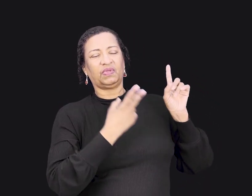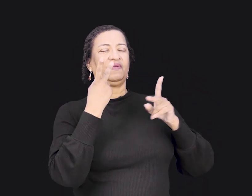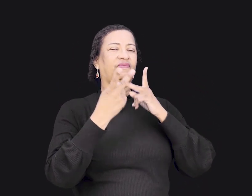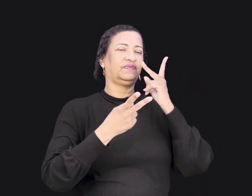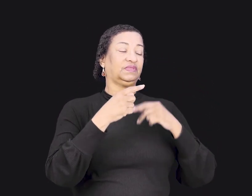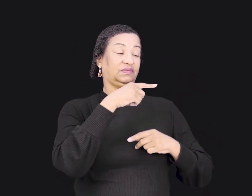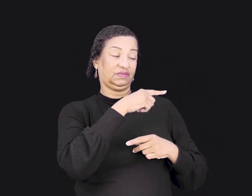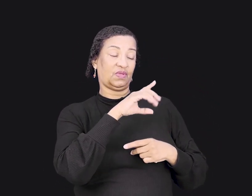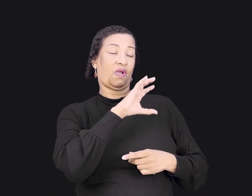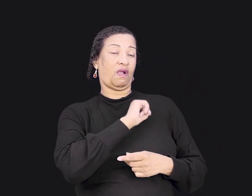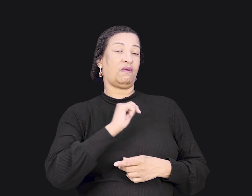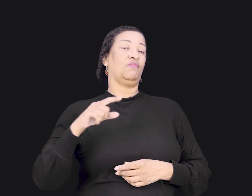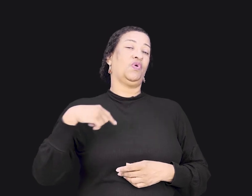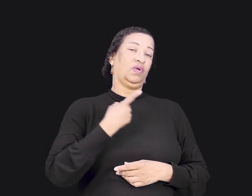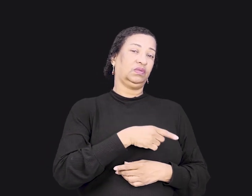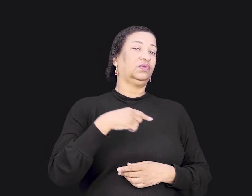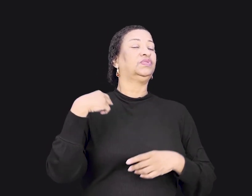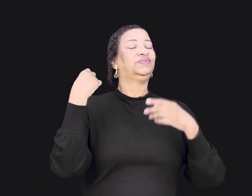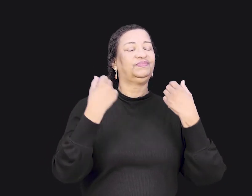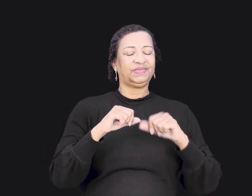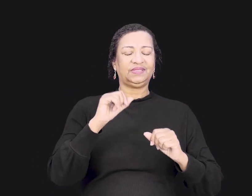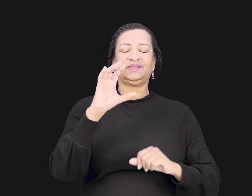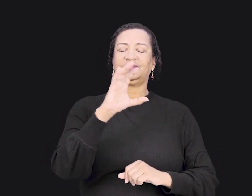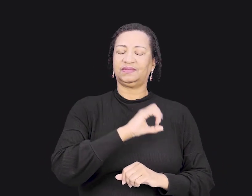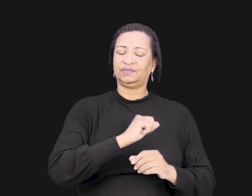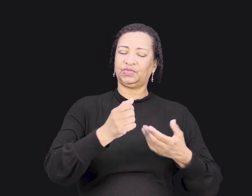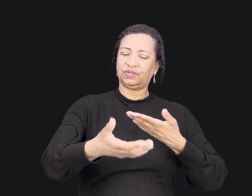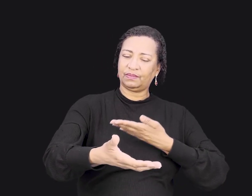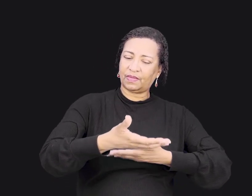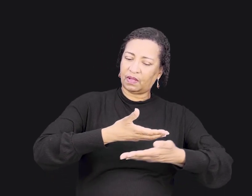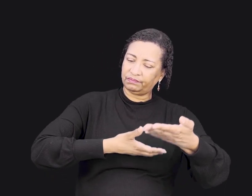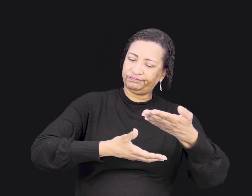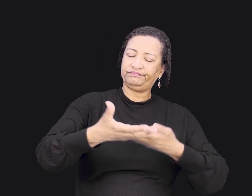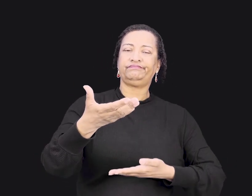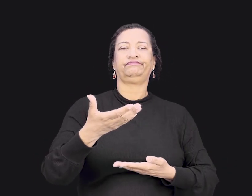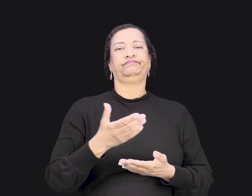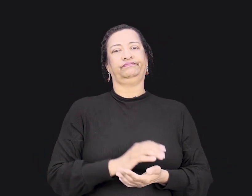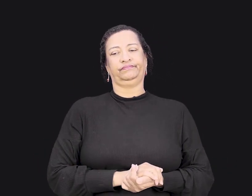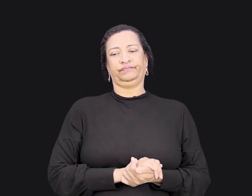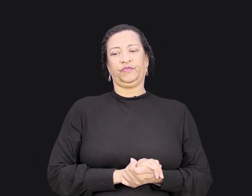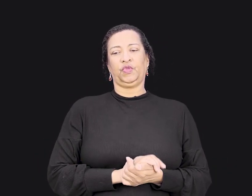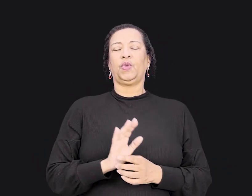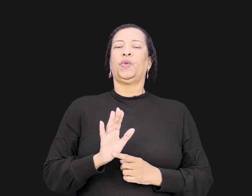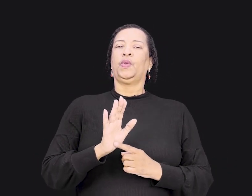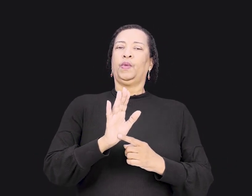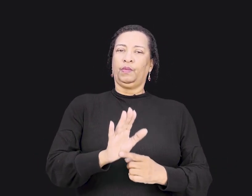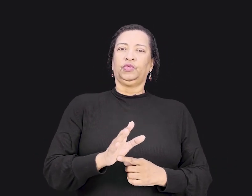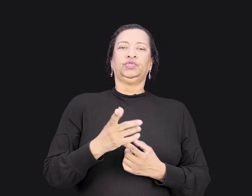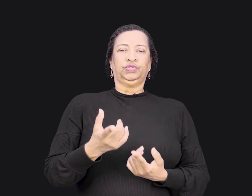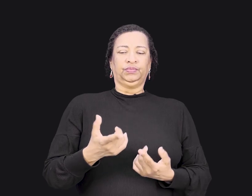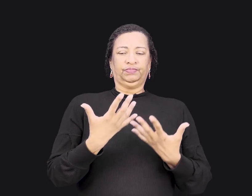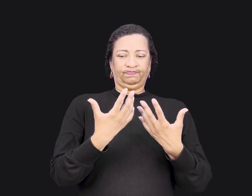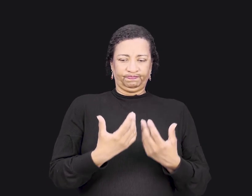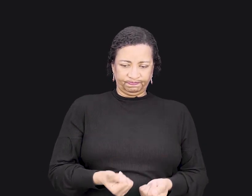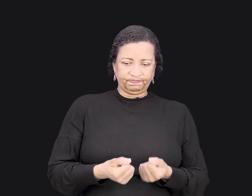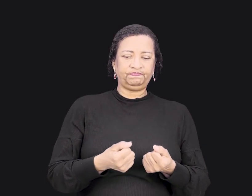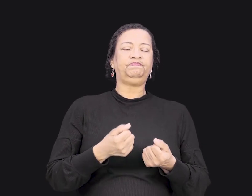nos amou, nós também devemos amar uns aos outros. Mostramos que abraçamos o Evangelho